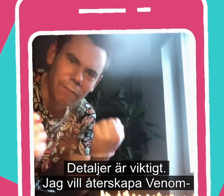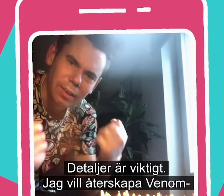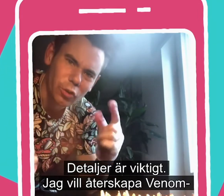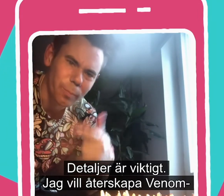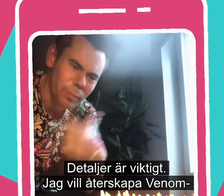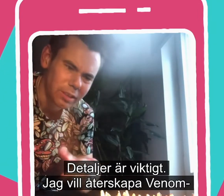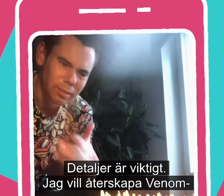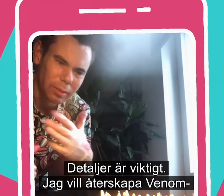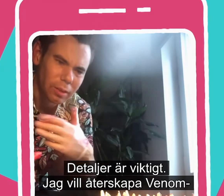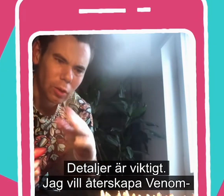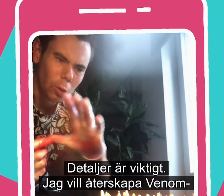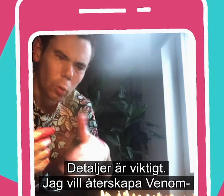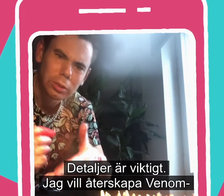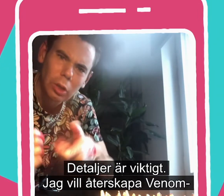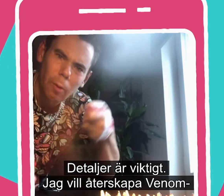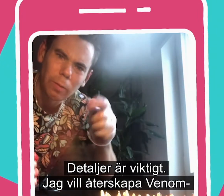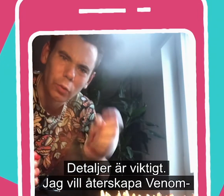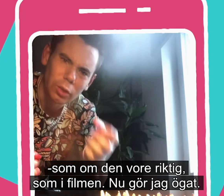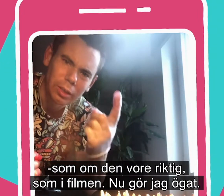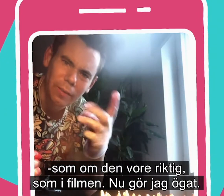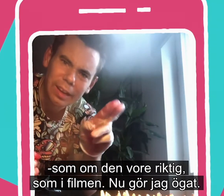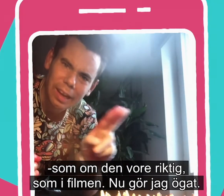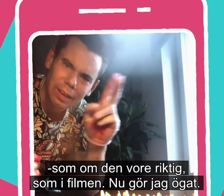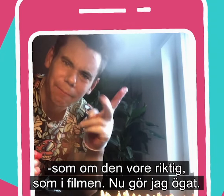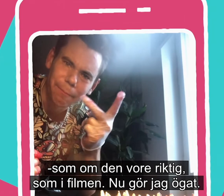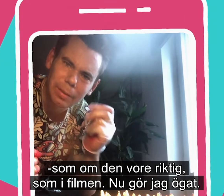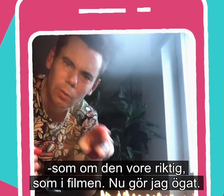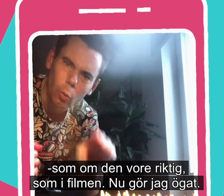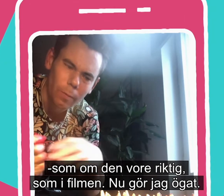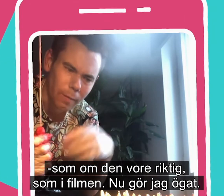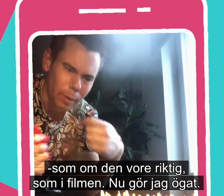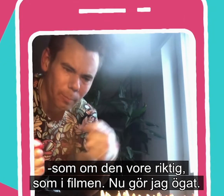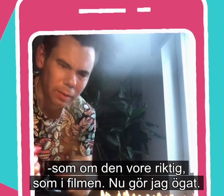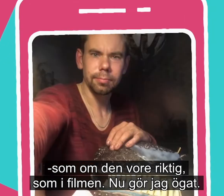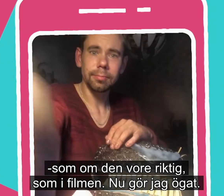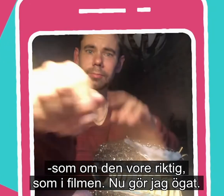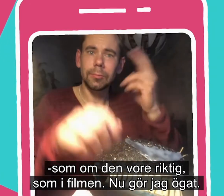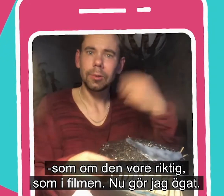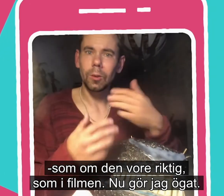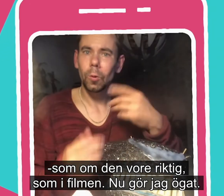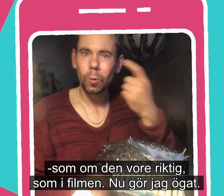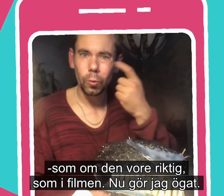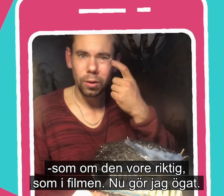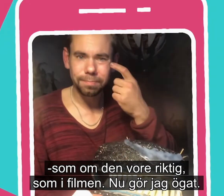Detaljer är viktigt för mig. Jag vill återskapa Venom som om det vore riktigt, som i filmen. Och nu gör jag